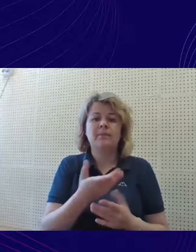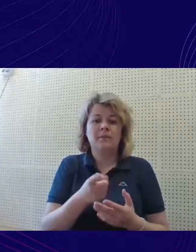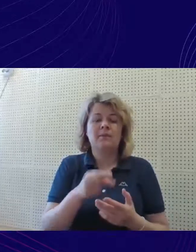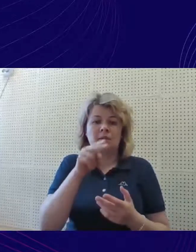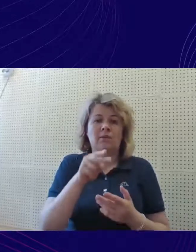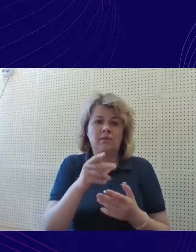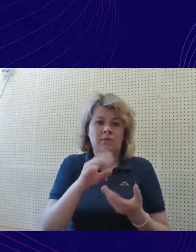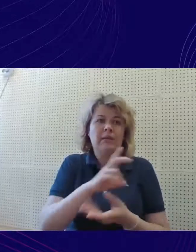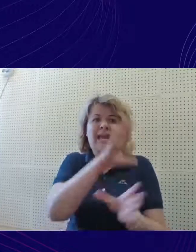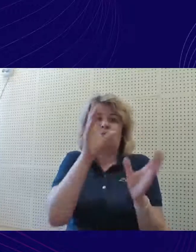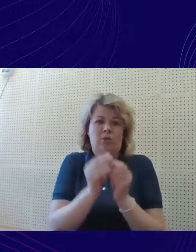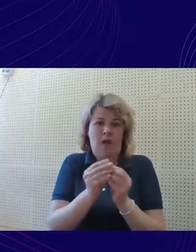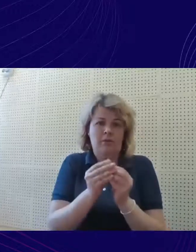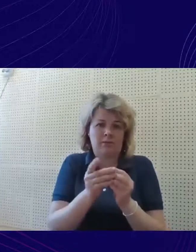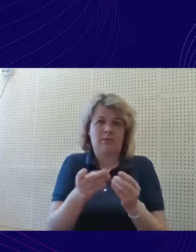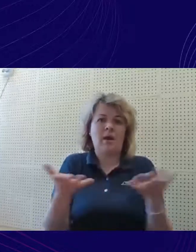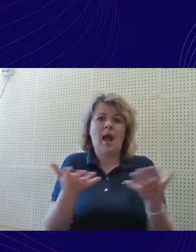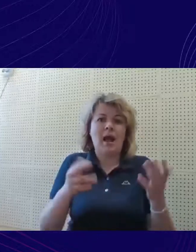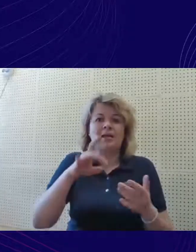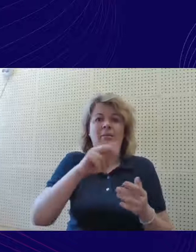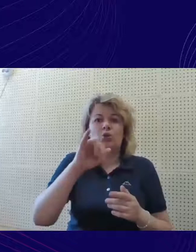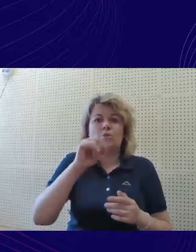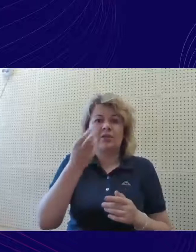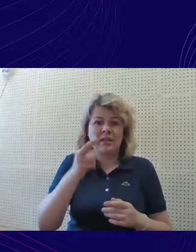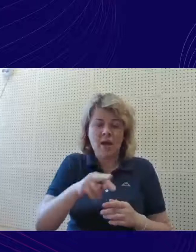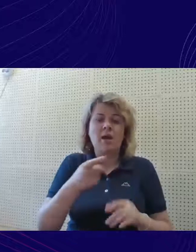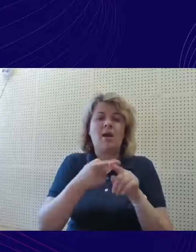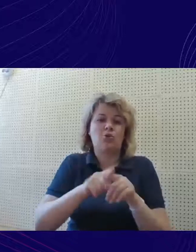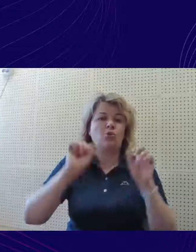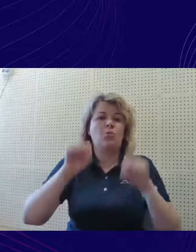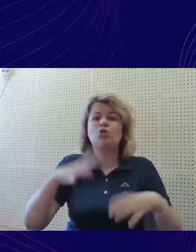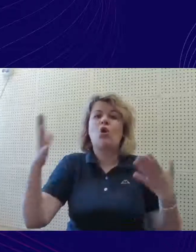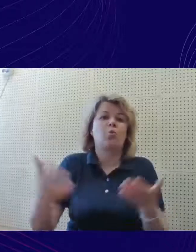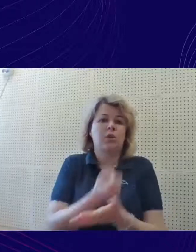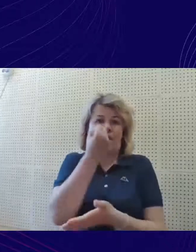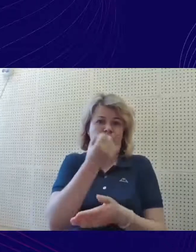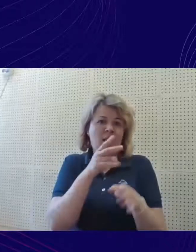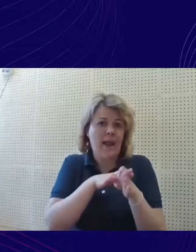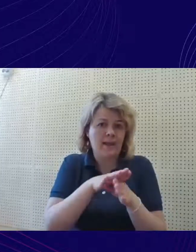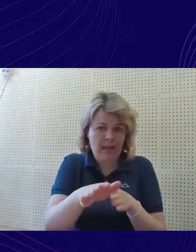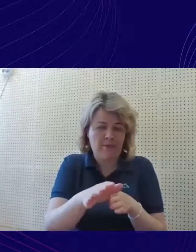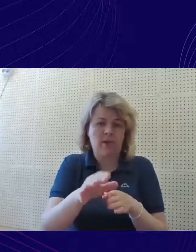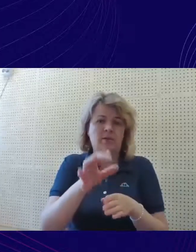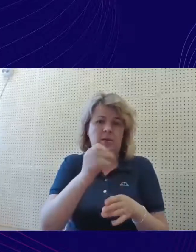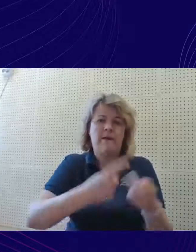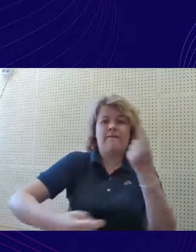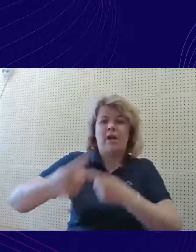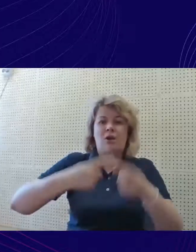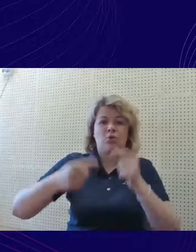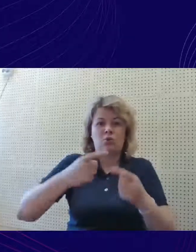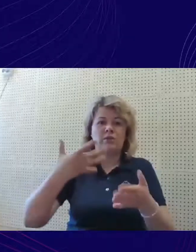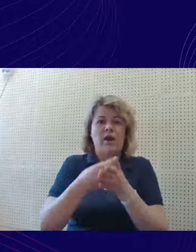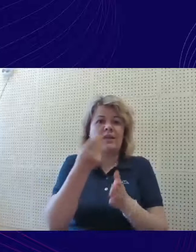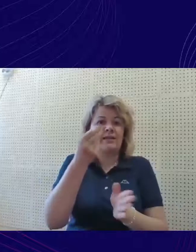продукция в итоге, которую можно удачно реализовать. И не просто вернуть затраты, но и получить прибыль.